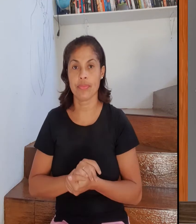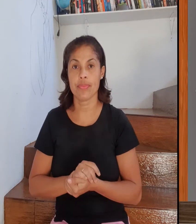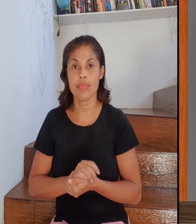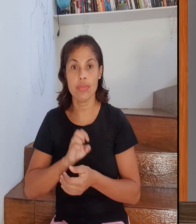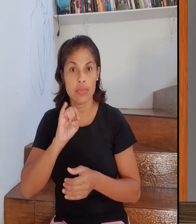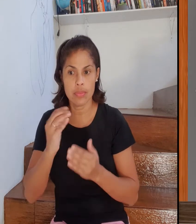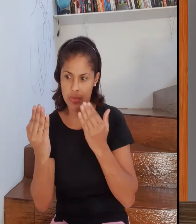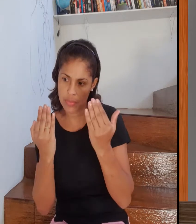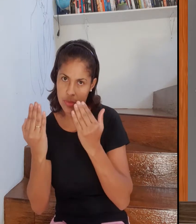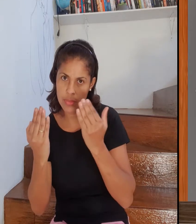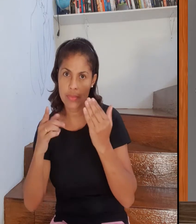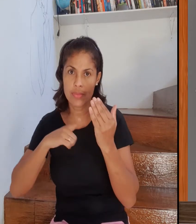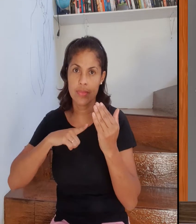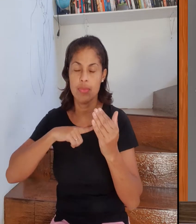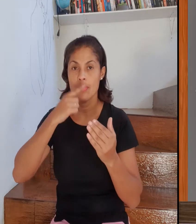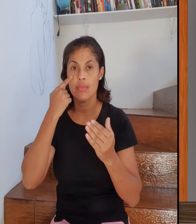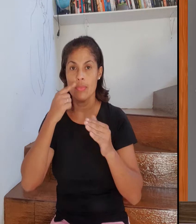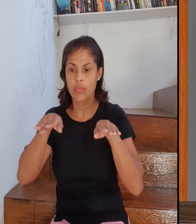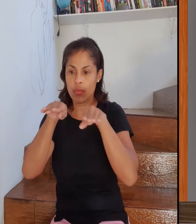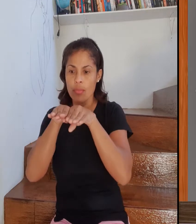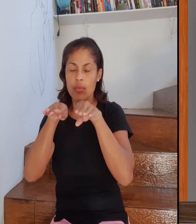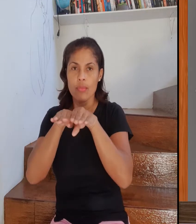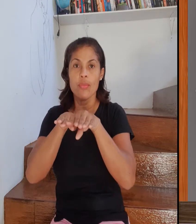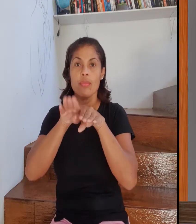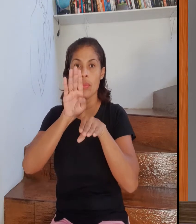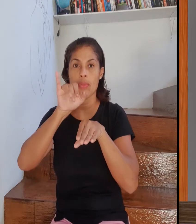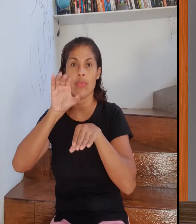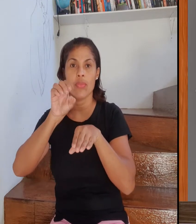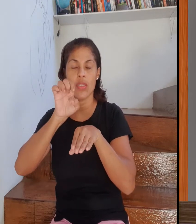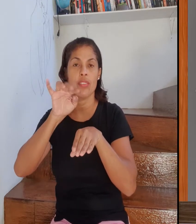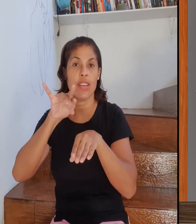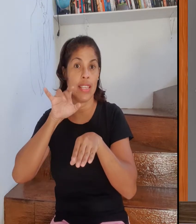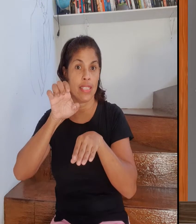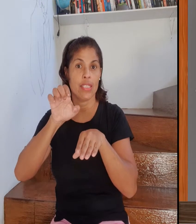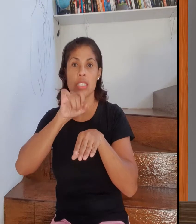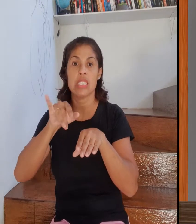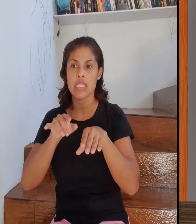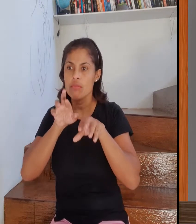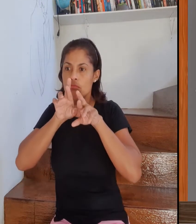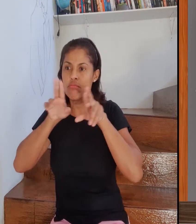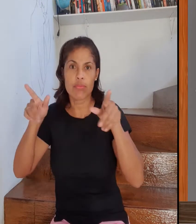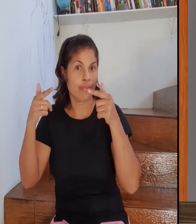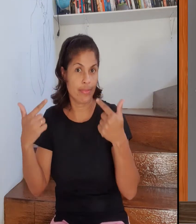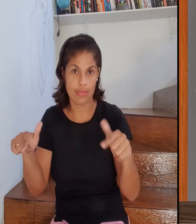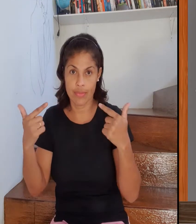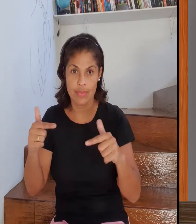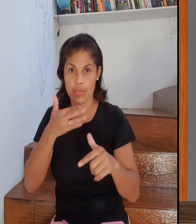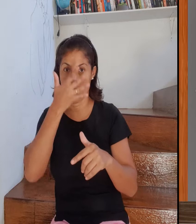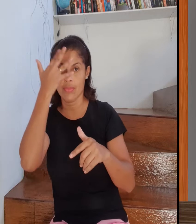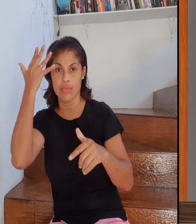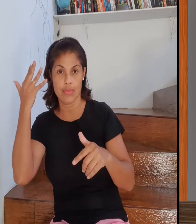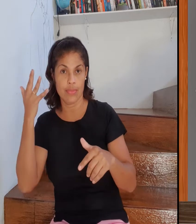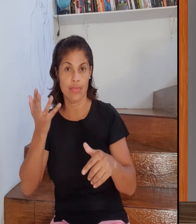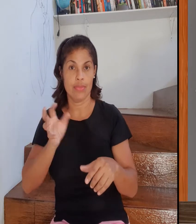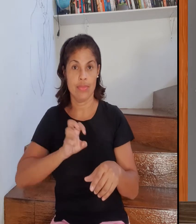Nessas condições, são considerados bioequivalentes se não apresentarem diferenças significativas na velocidade